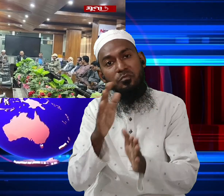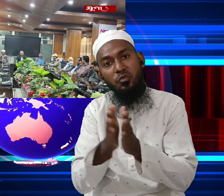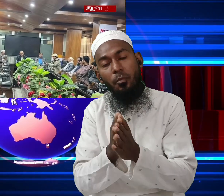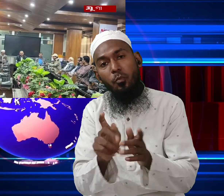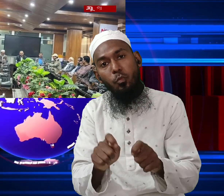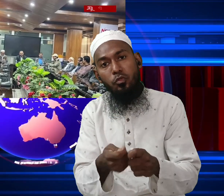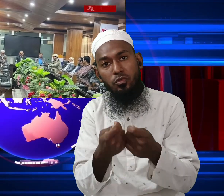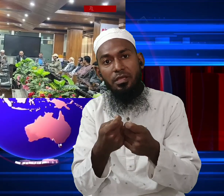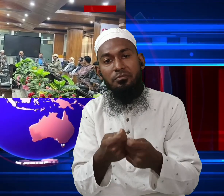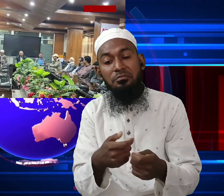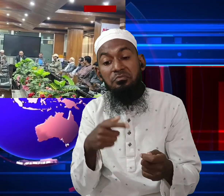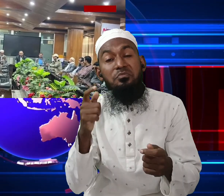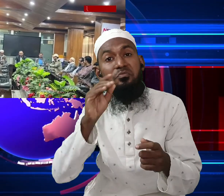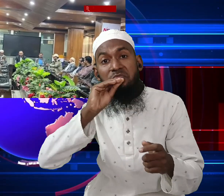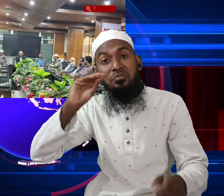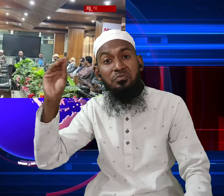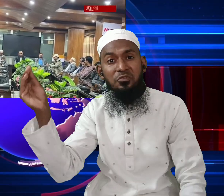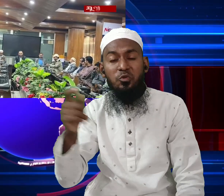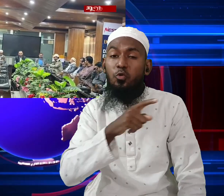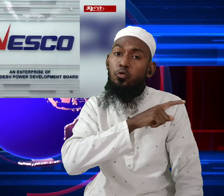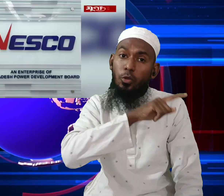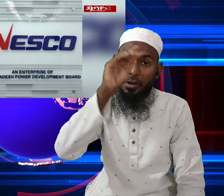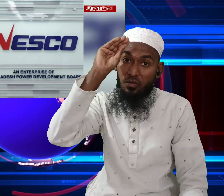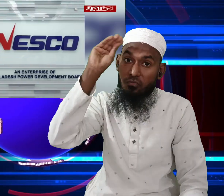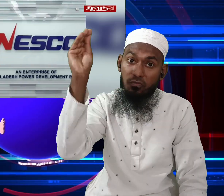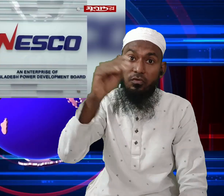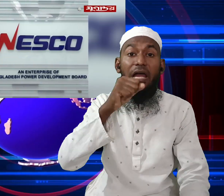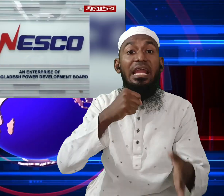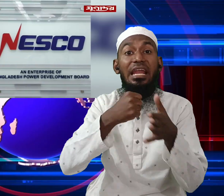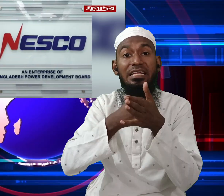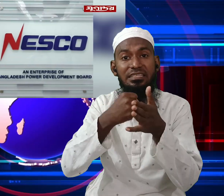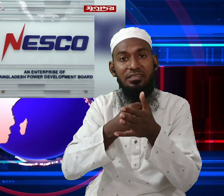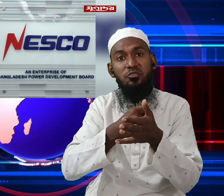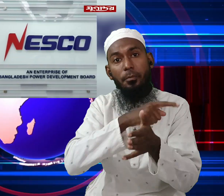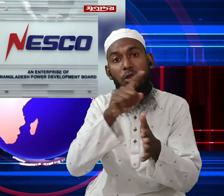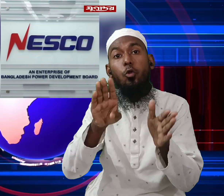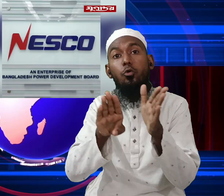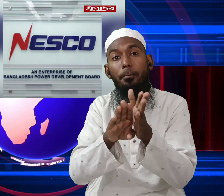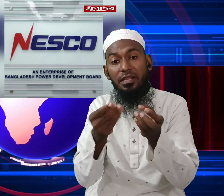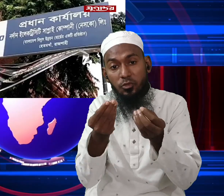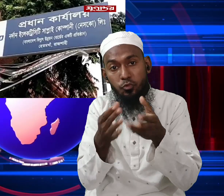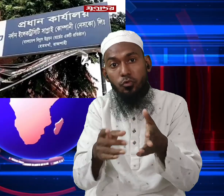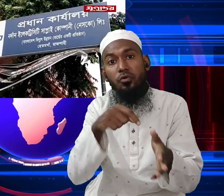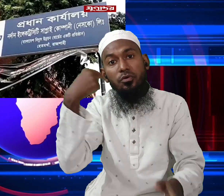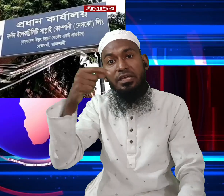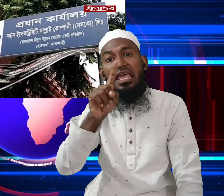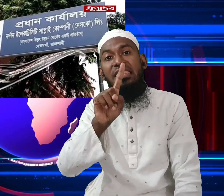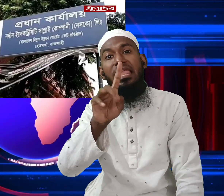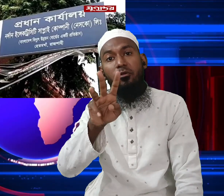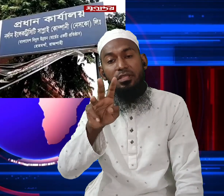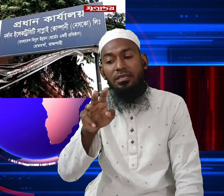অসুবিধার জন্য আন্তরিকভাবে দুঃখ প্রকাশ করেছে নর্দার্ন ইলেকট্রিসিটি সাপ্লাই পিএলসি রাজশাহীর নির্বাহী প্রকৌশলী দপ্তর।